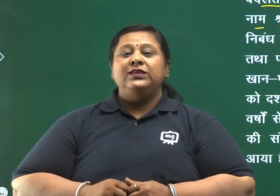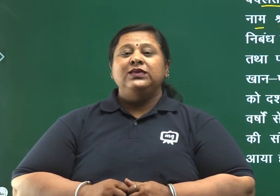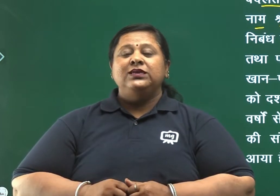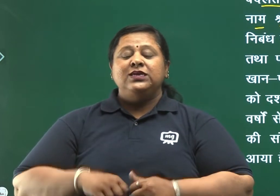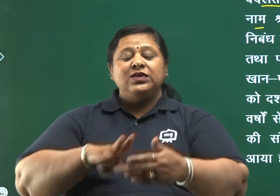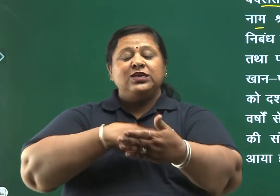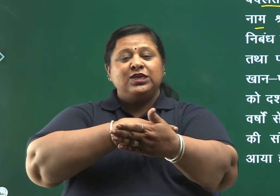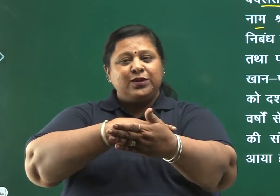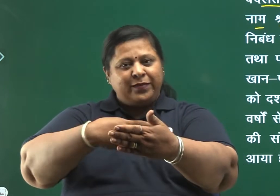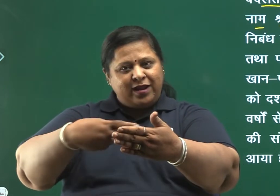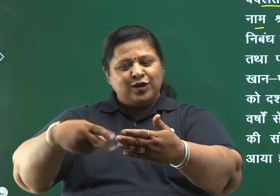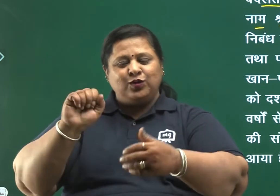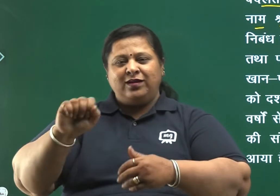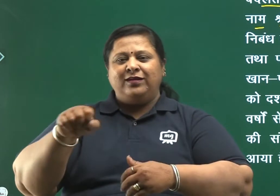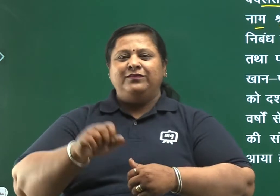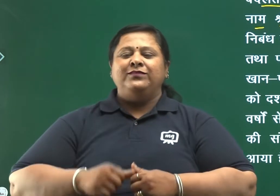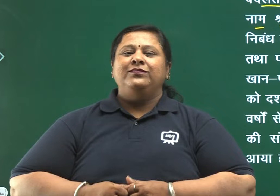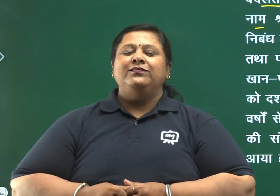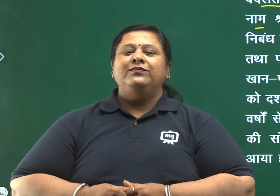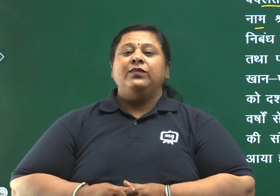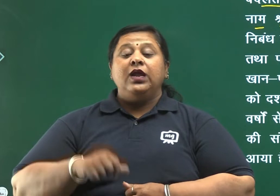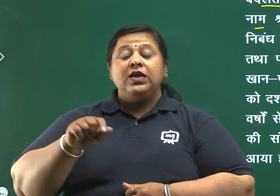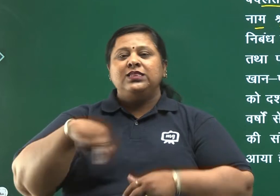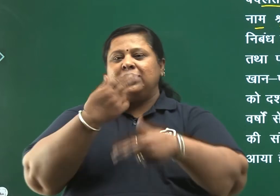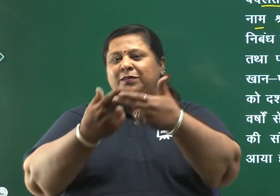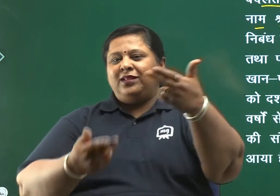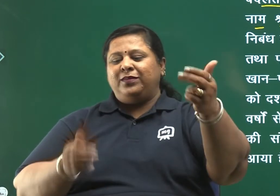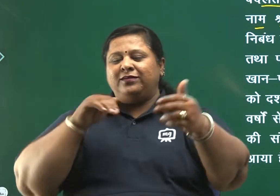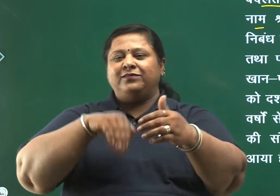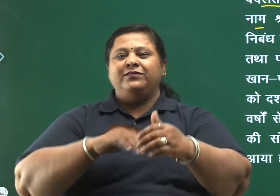श्री प्रयाग शुक्ल है। इस निबंध में